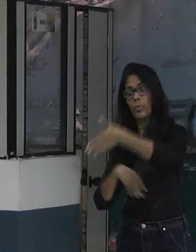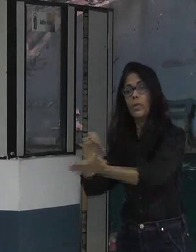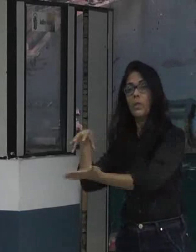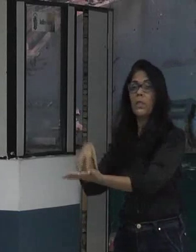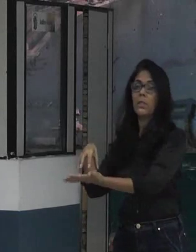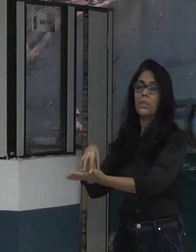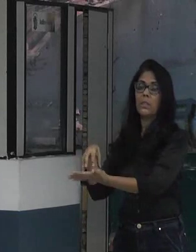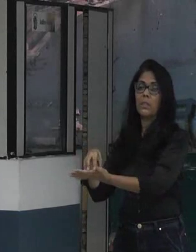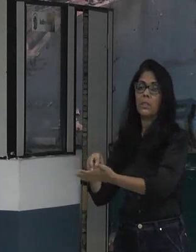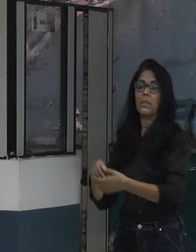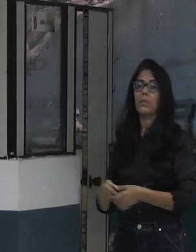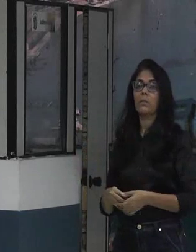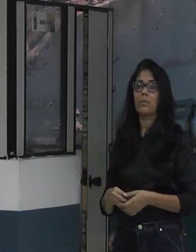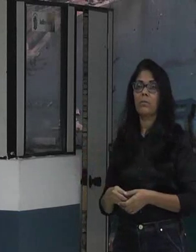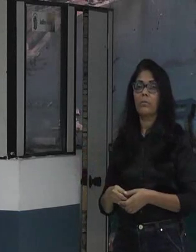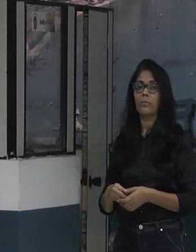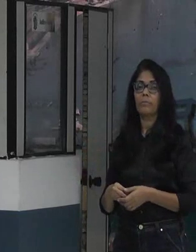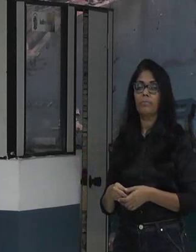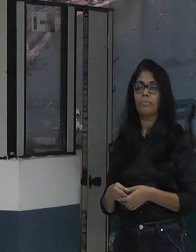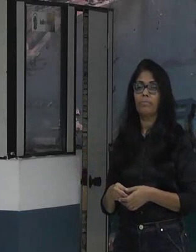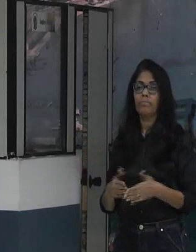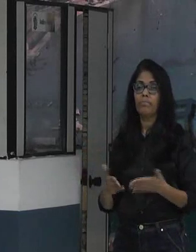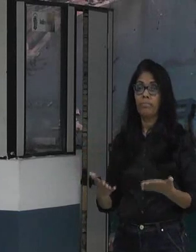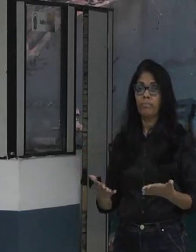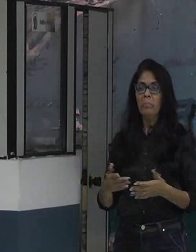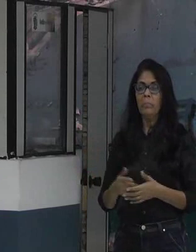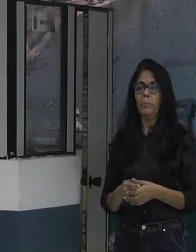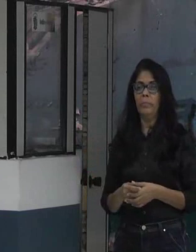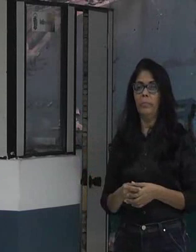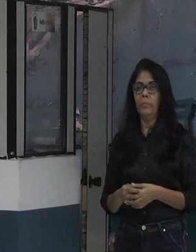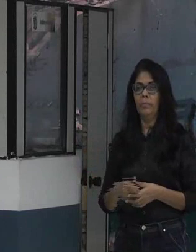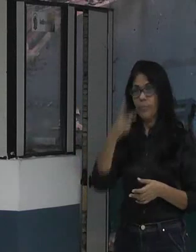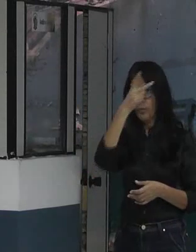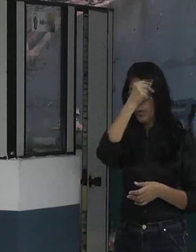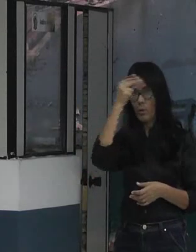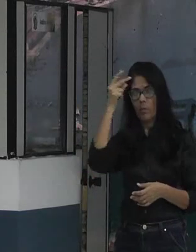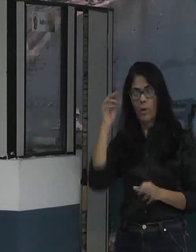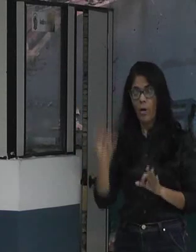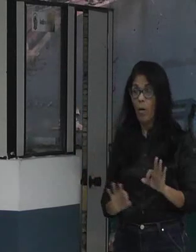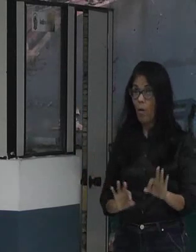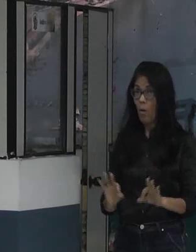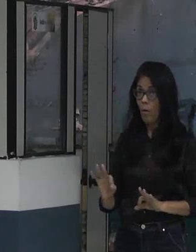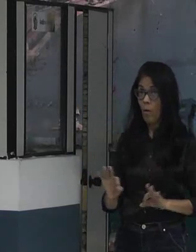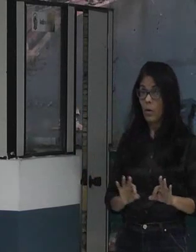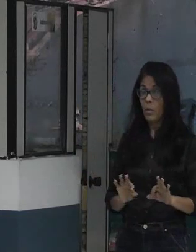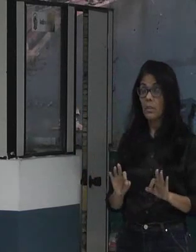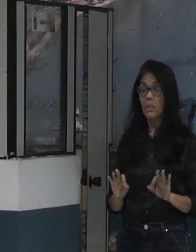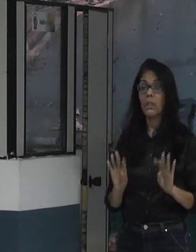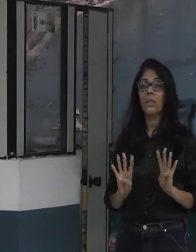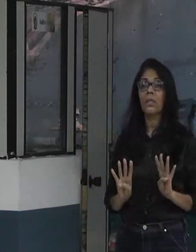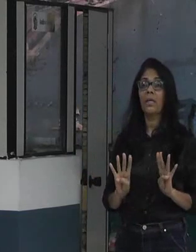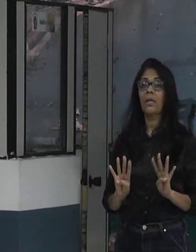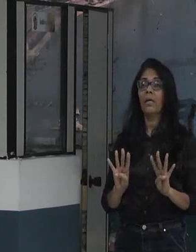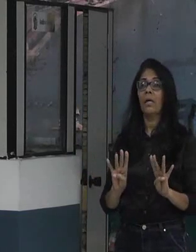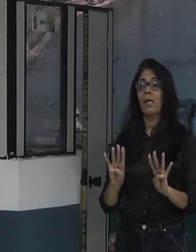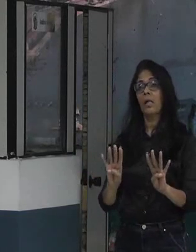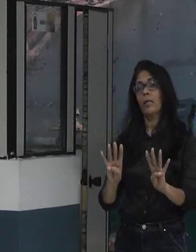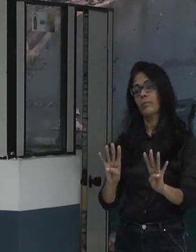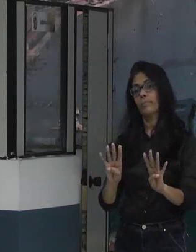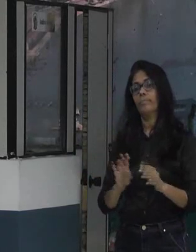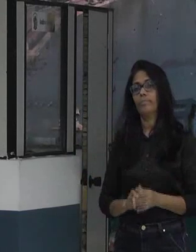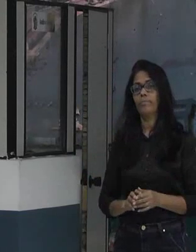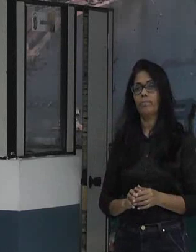Muito bem. O governo municipal que está organizando esta caminhada. Essa história do Porto Sul eu